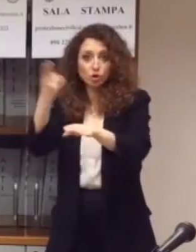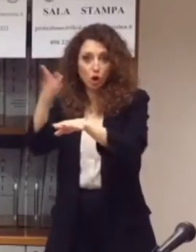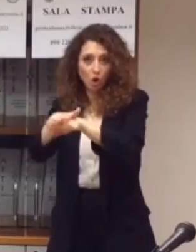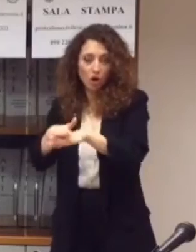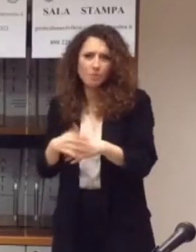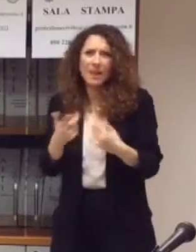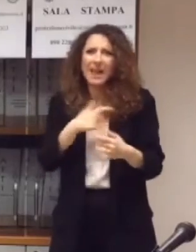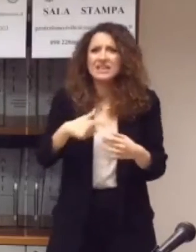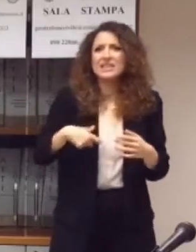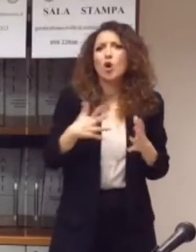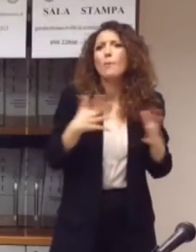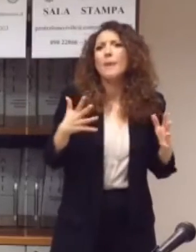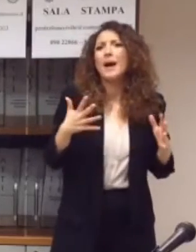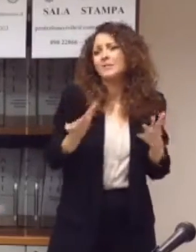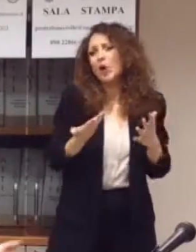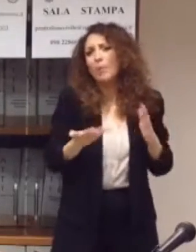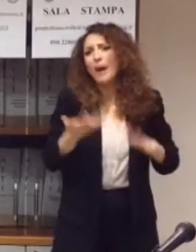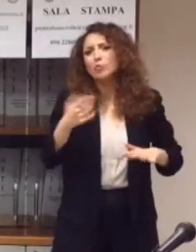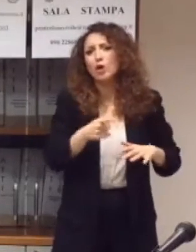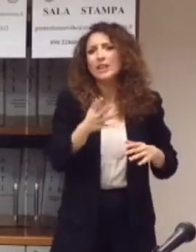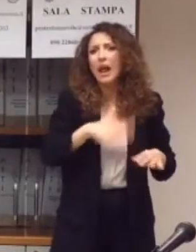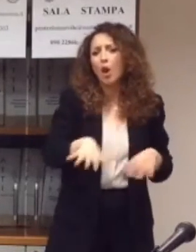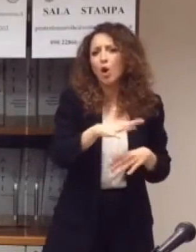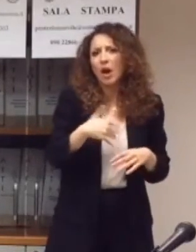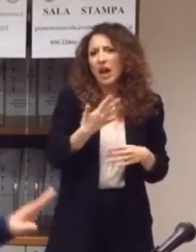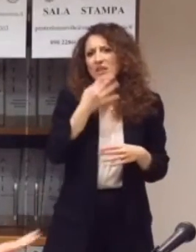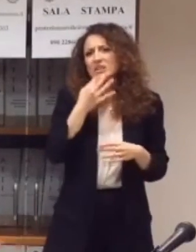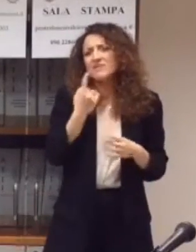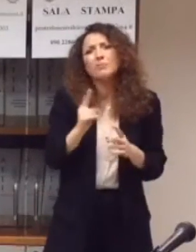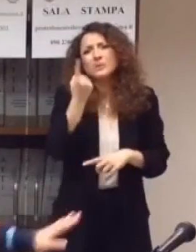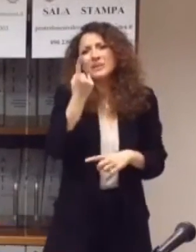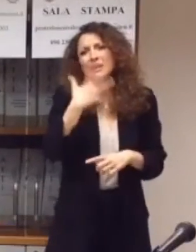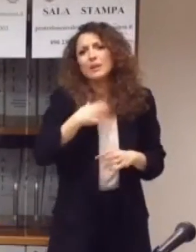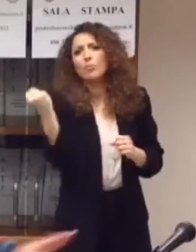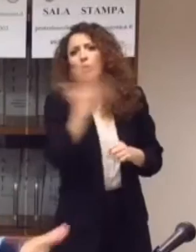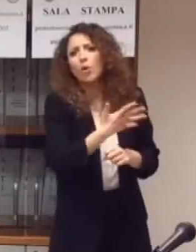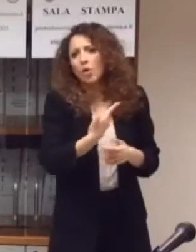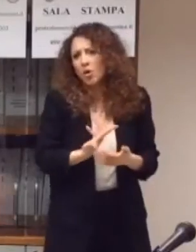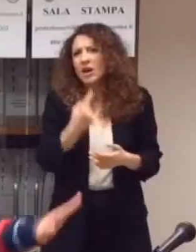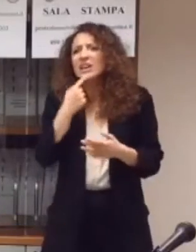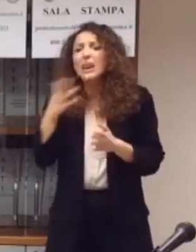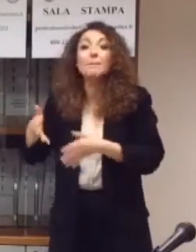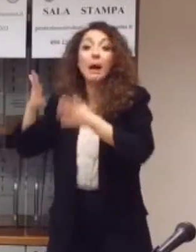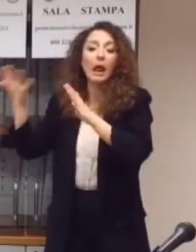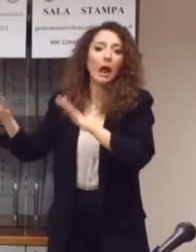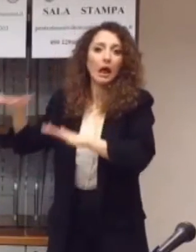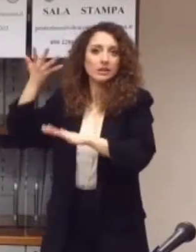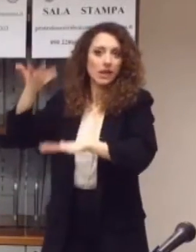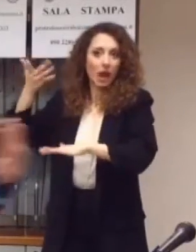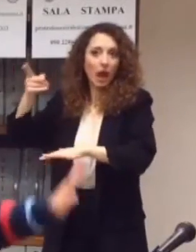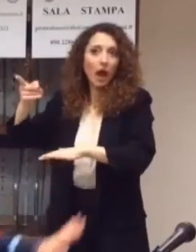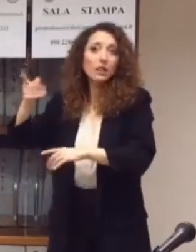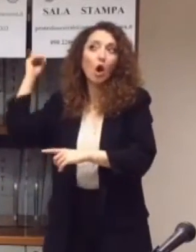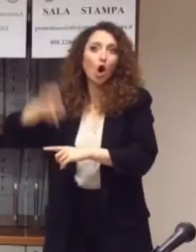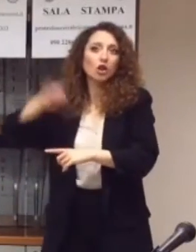locale e quindi è quello che comunque viene preso per primo. Chi è che sta nei palazzi blasonati, nei palazzi dorati, che ritiene di dover dare ordini?